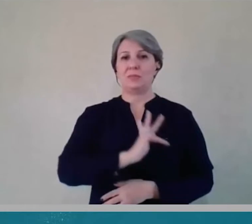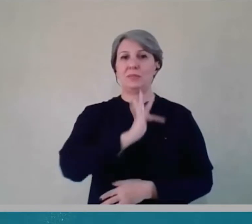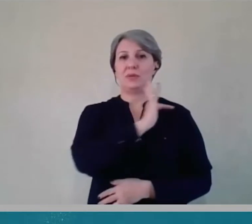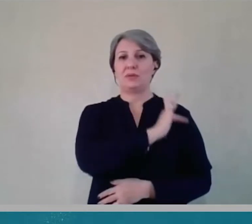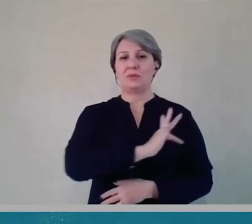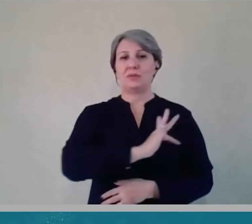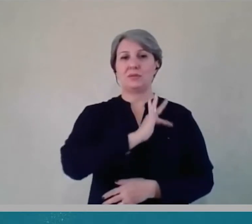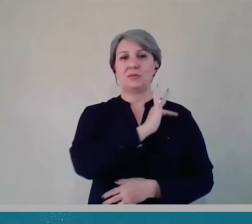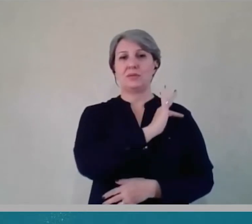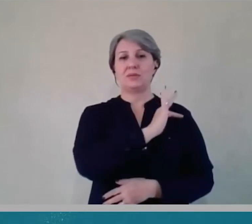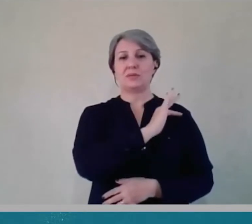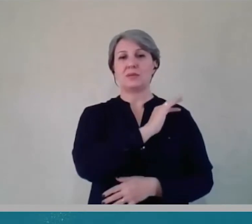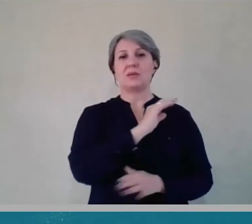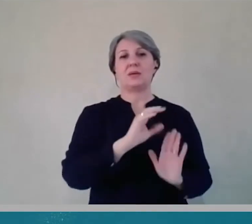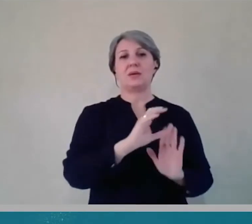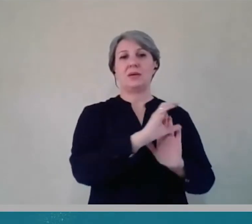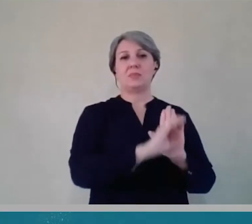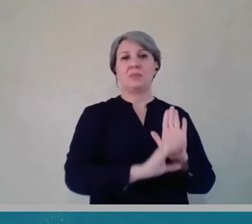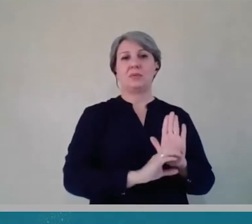Filipenses 3:9.